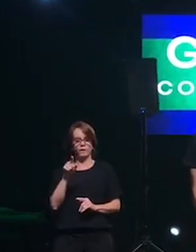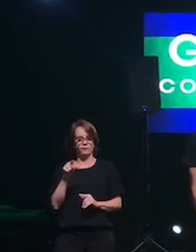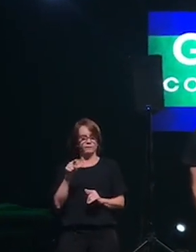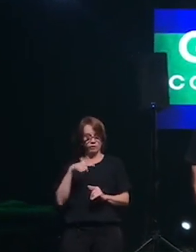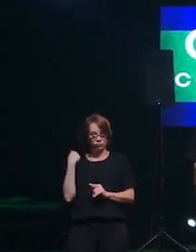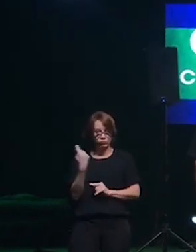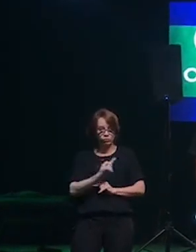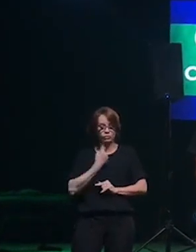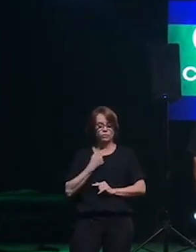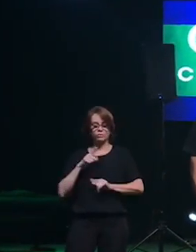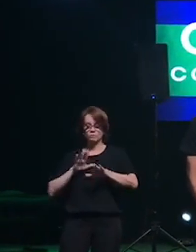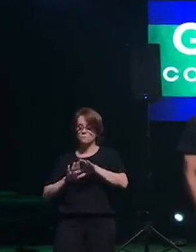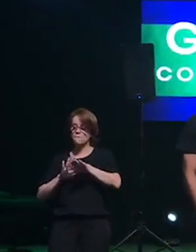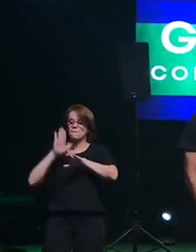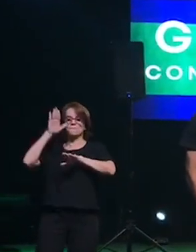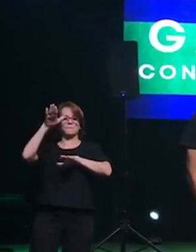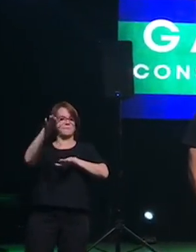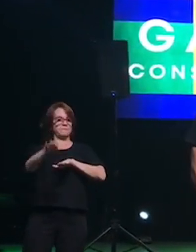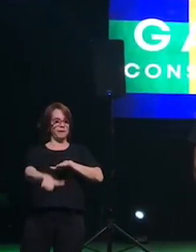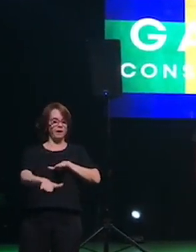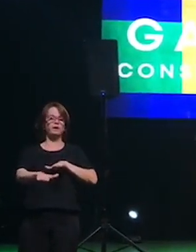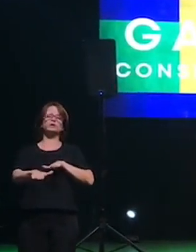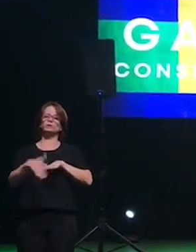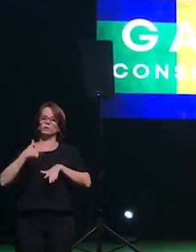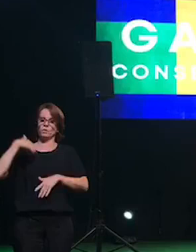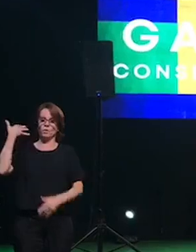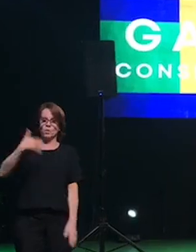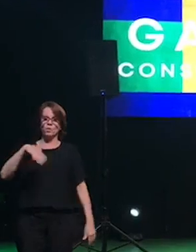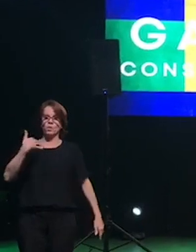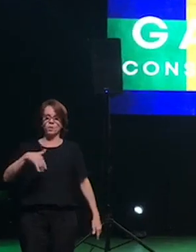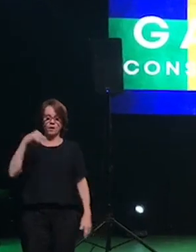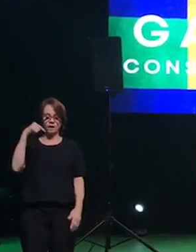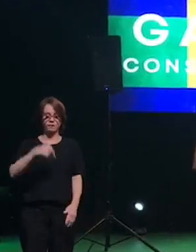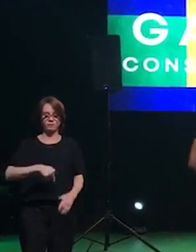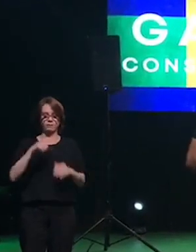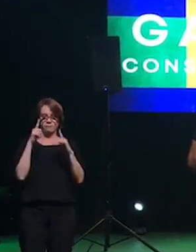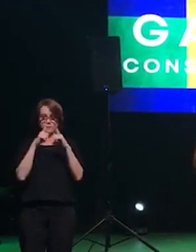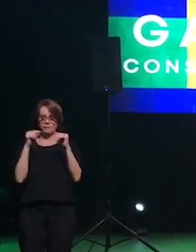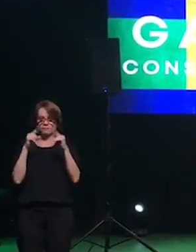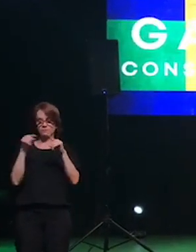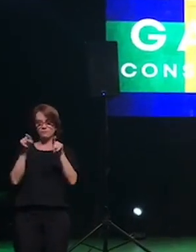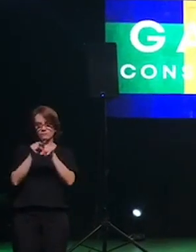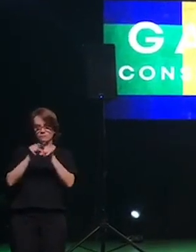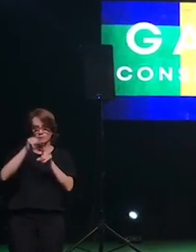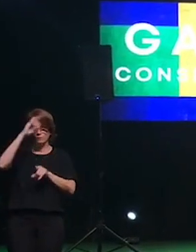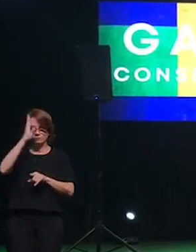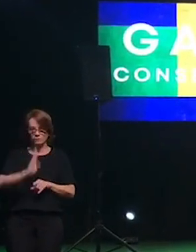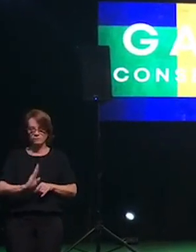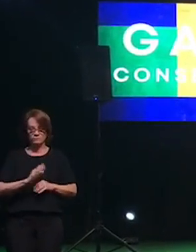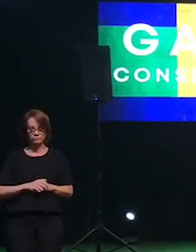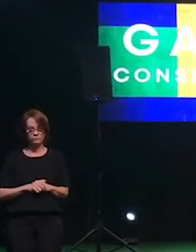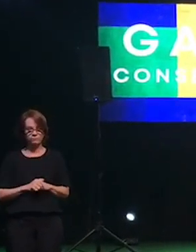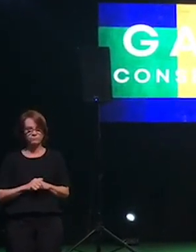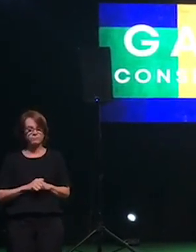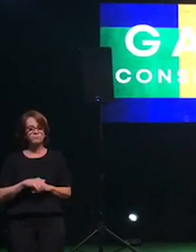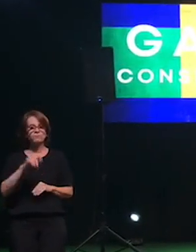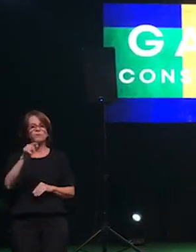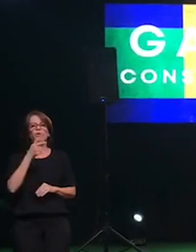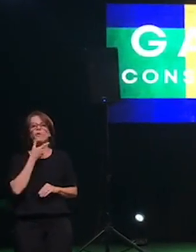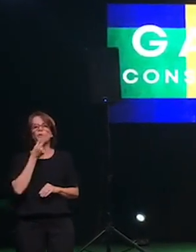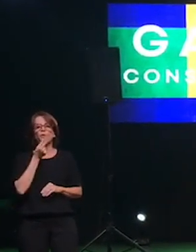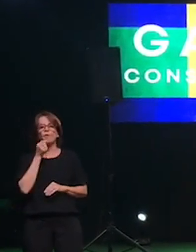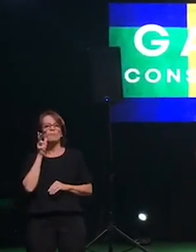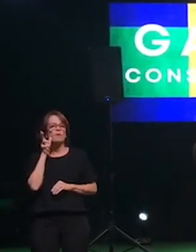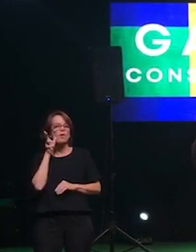Por Brasília, pelo Distrito Federal, pelo Brasil. A expressão que o professor Olavo usava e que o